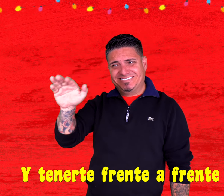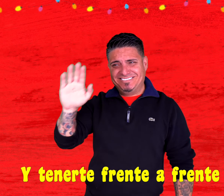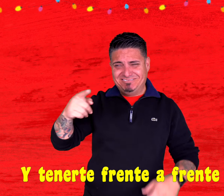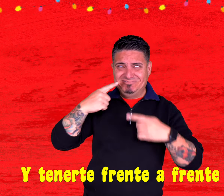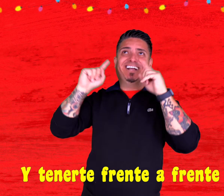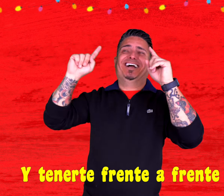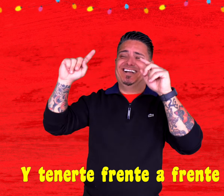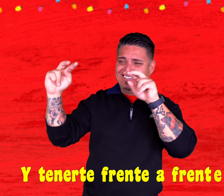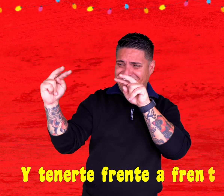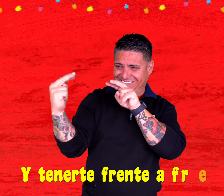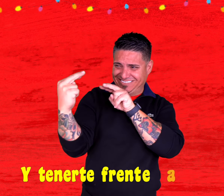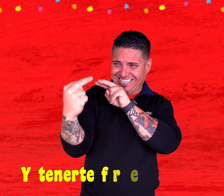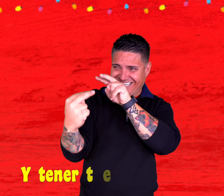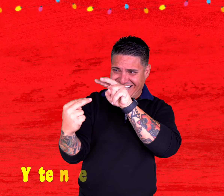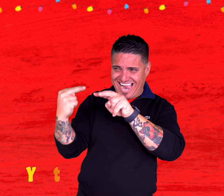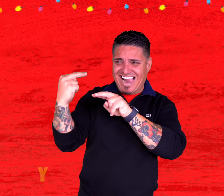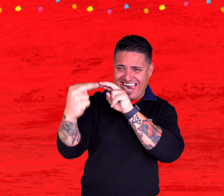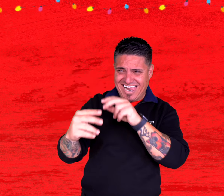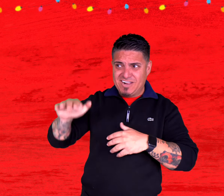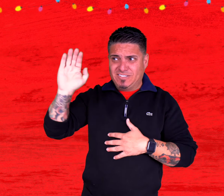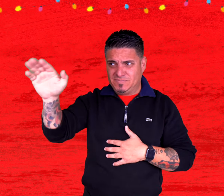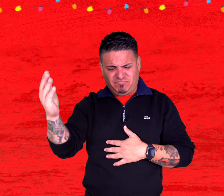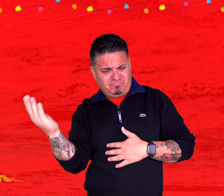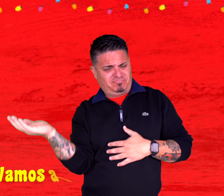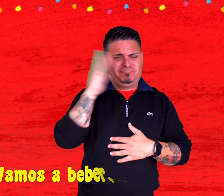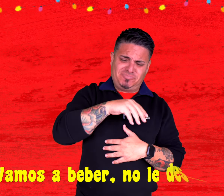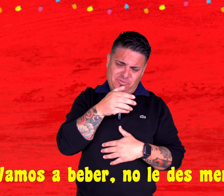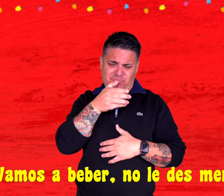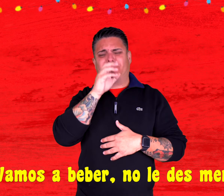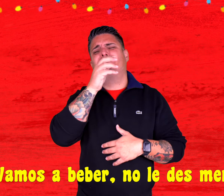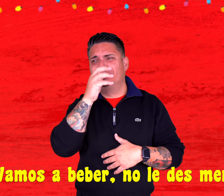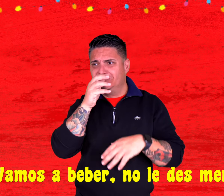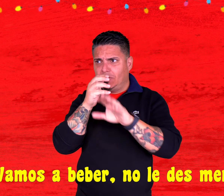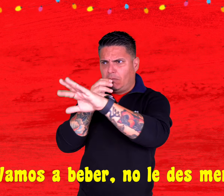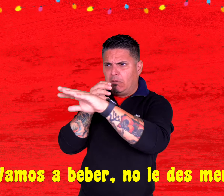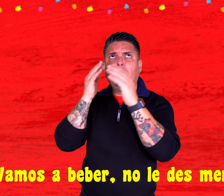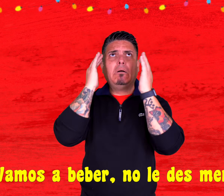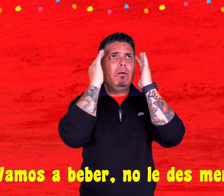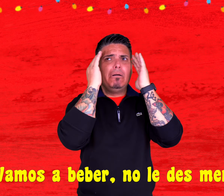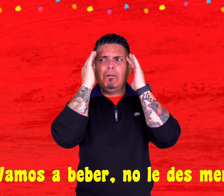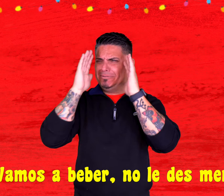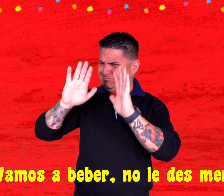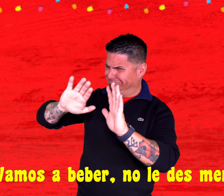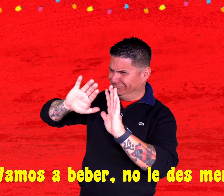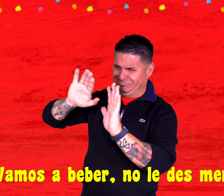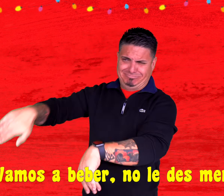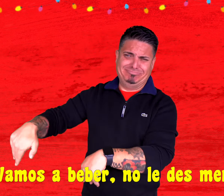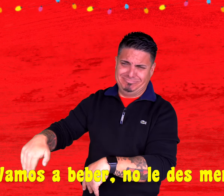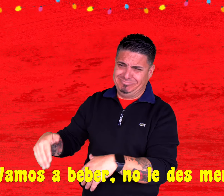y tenerte frente a frente, vamos a beber, no le desvente,